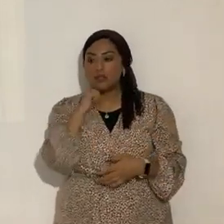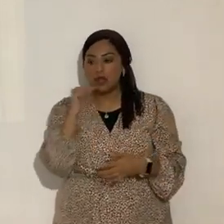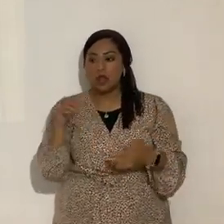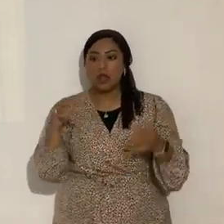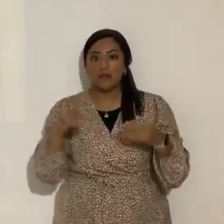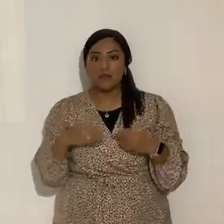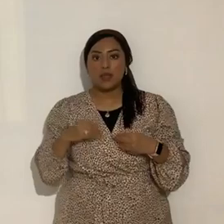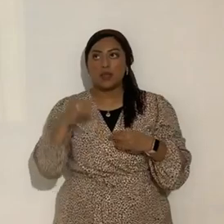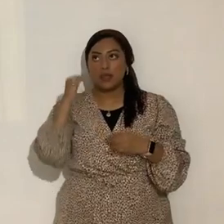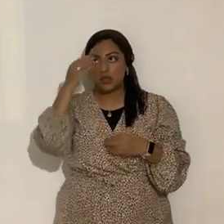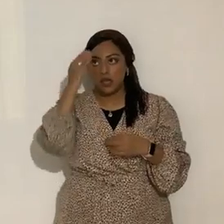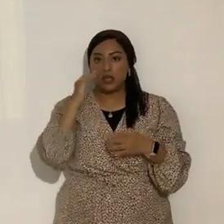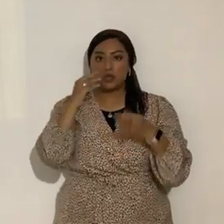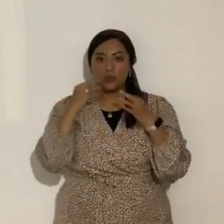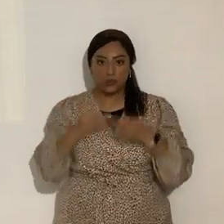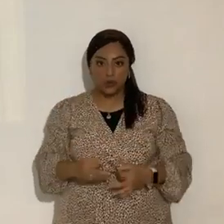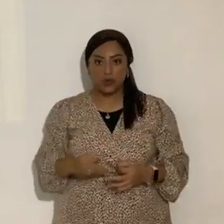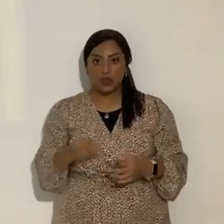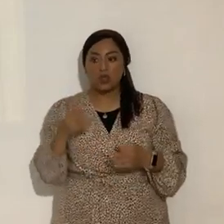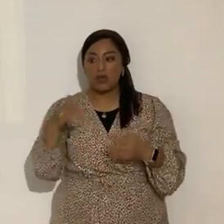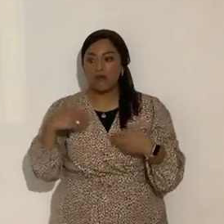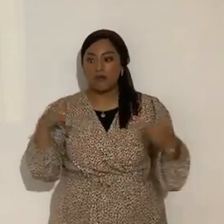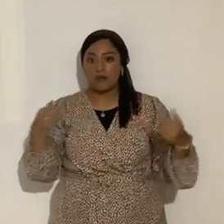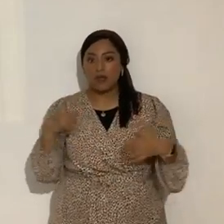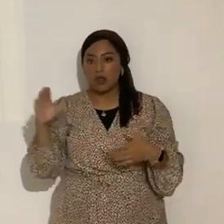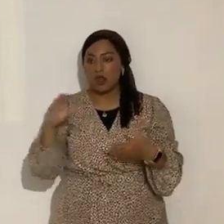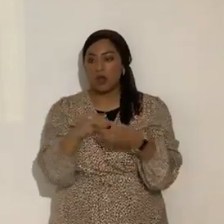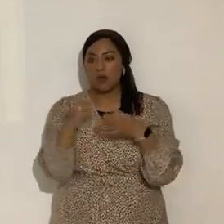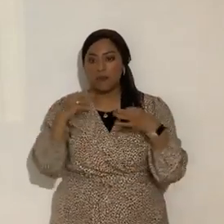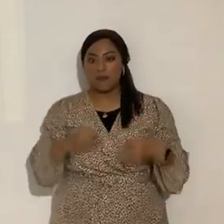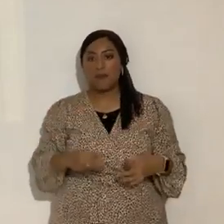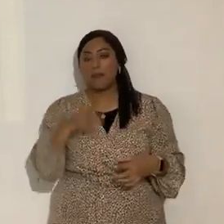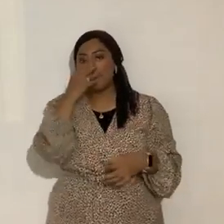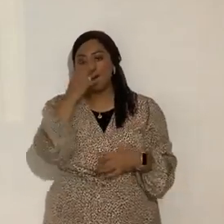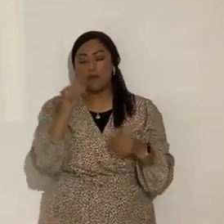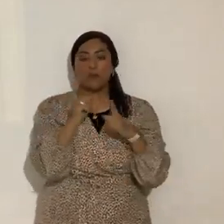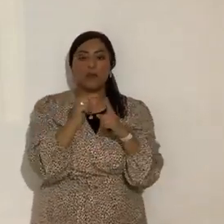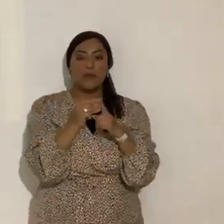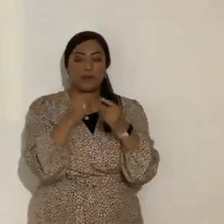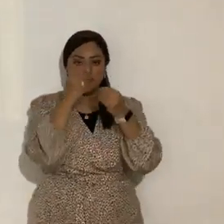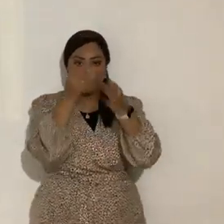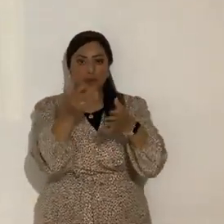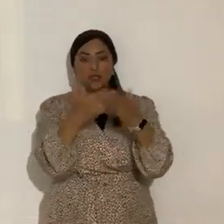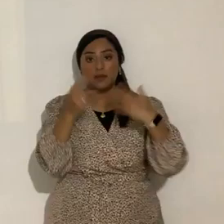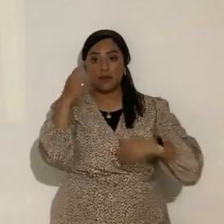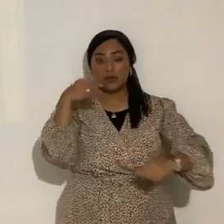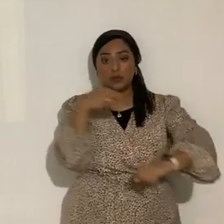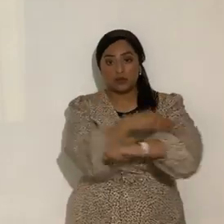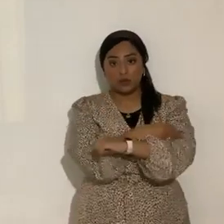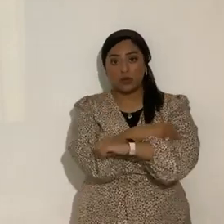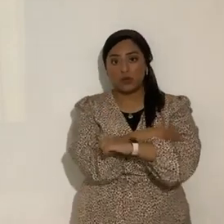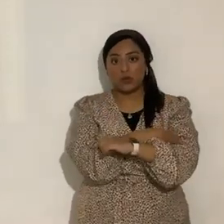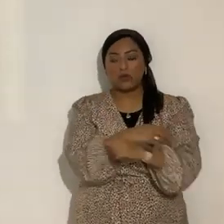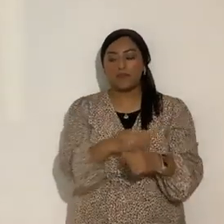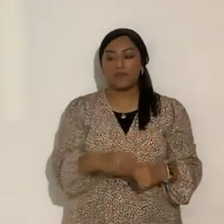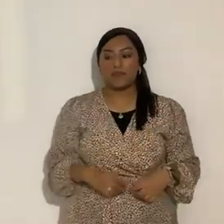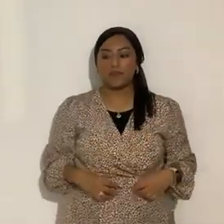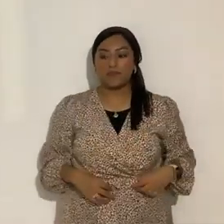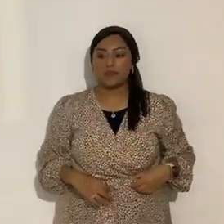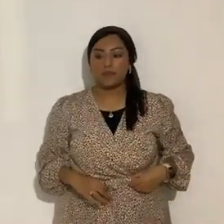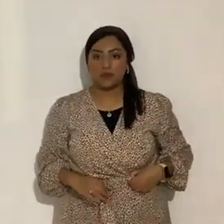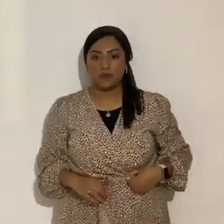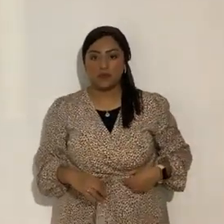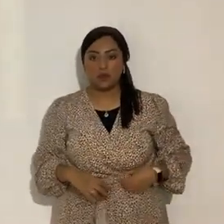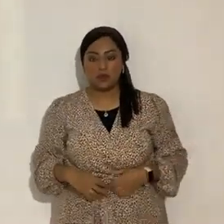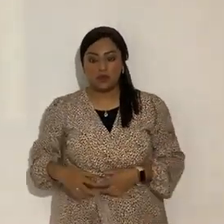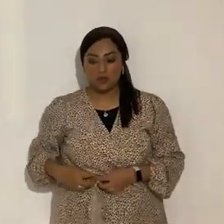la voluntad de Elohim, sino tienen miedo a su propia voluntad. En pocas palabras les voy a decir algo fuerte, pero no es grosería, hermanos, hermanas,